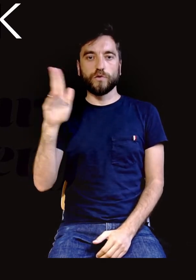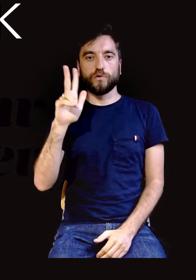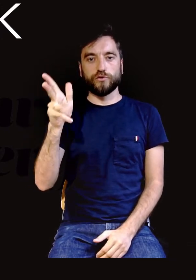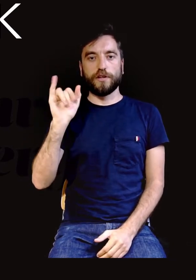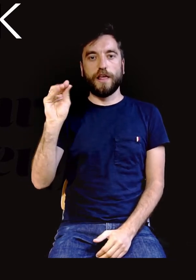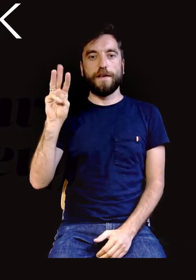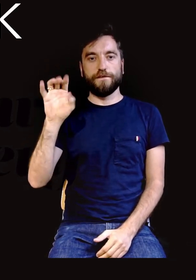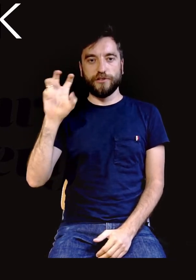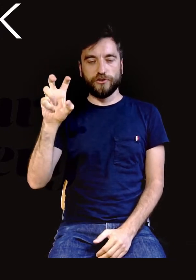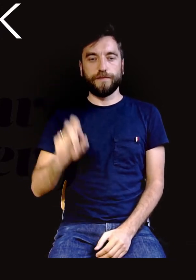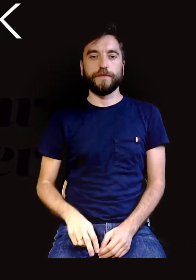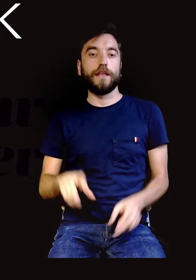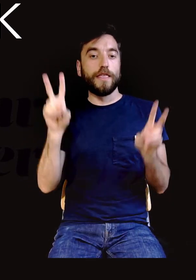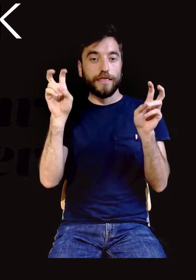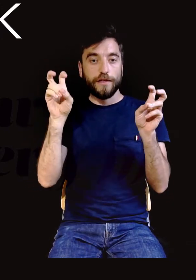Natalia Aduszkiewicz.